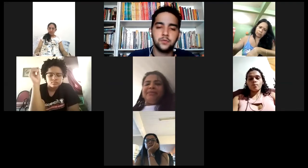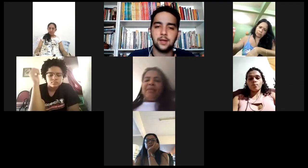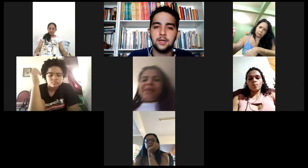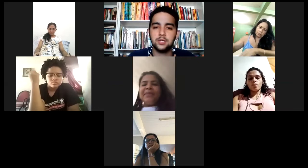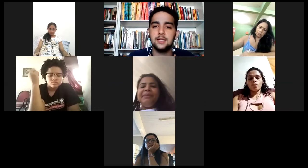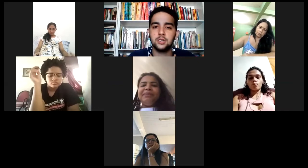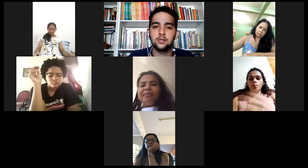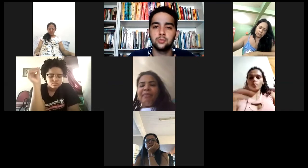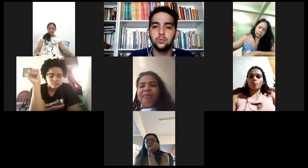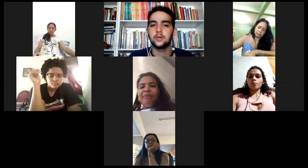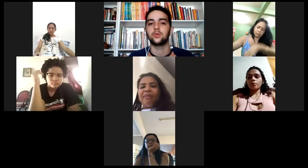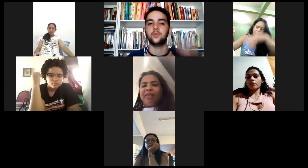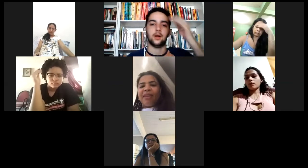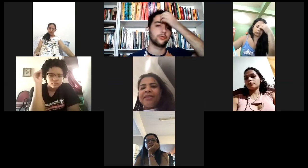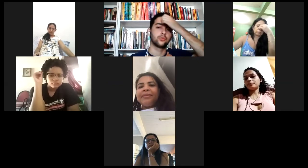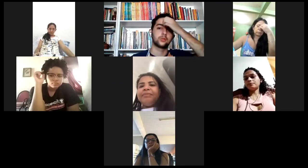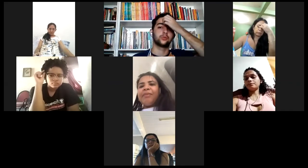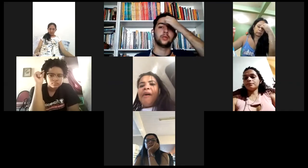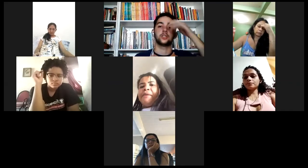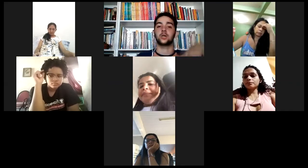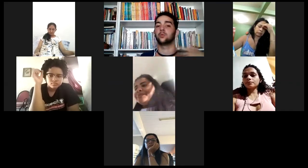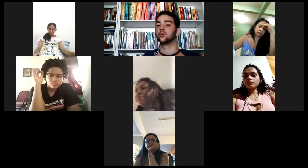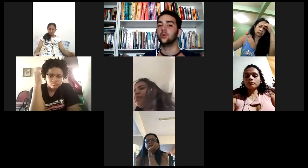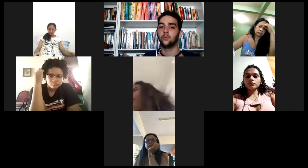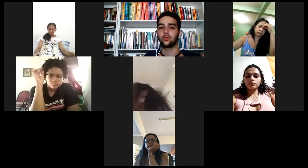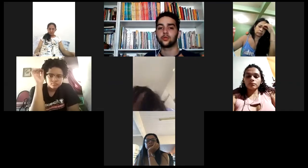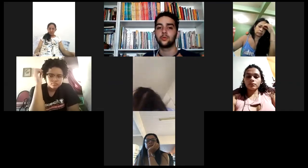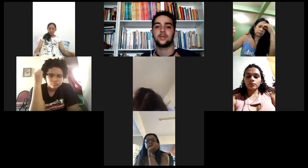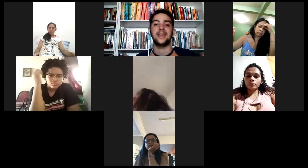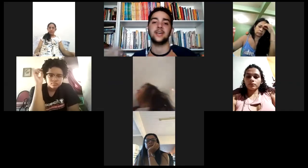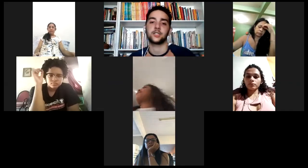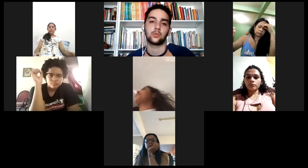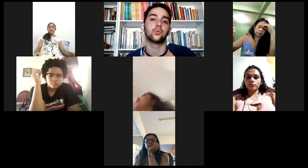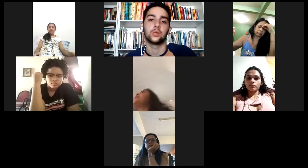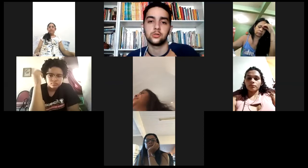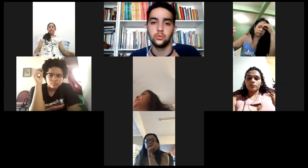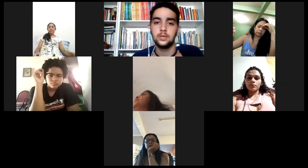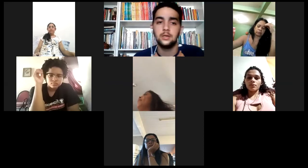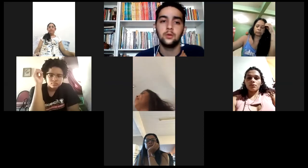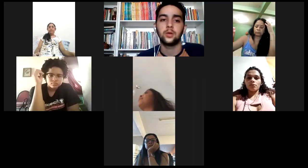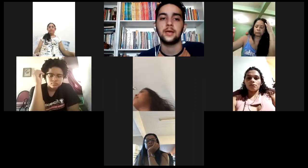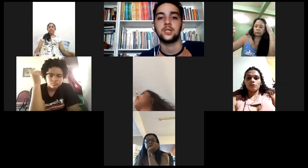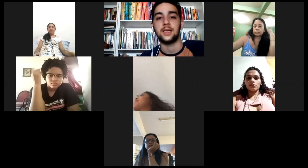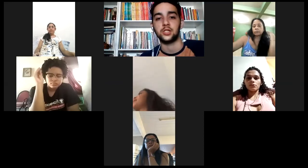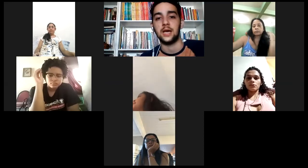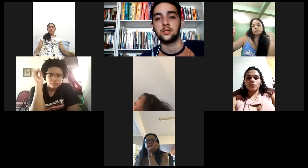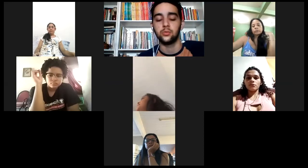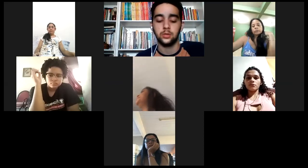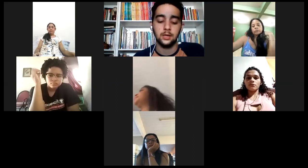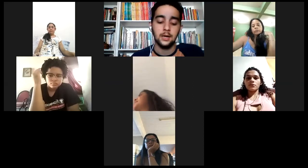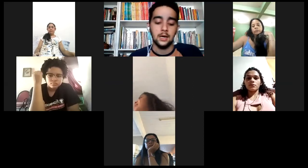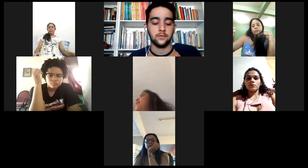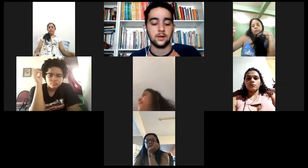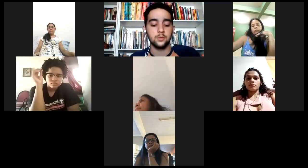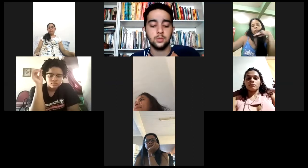ela é diferente da identidade surda, e quando eu falo de cultura surda, a gente abordou um pouco sobre o que é esta cultura surda, o que é esta identidade